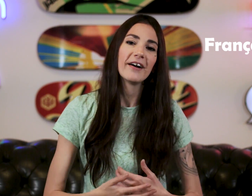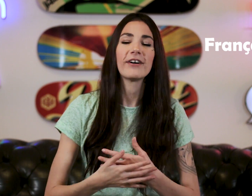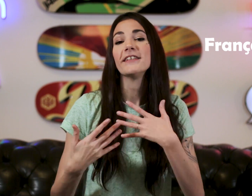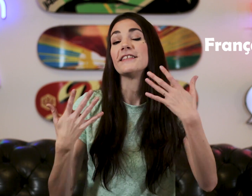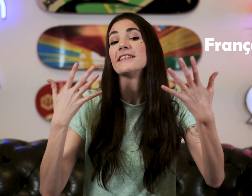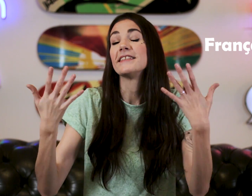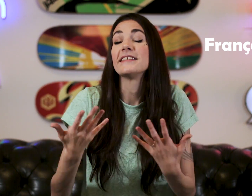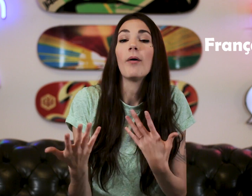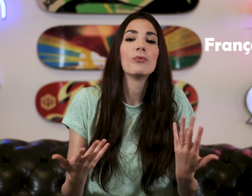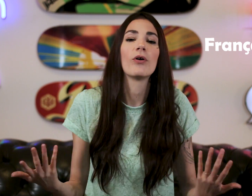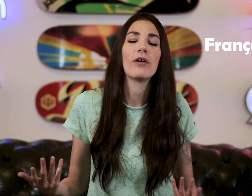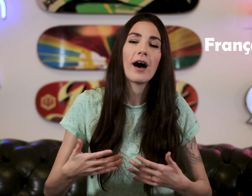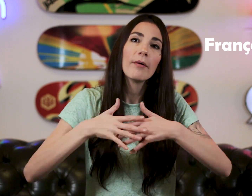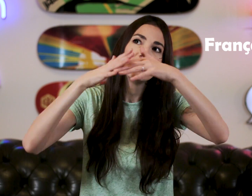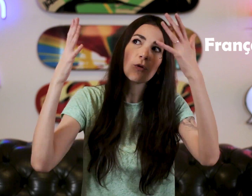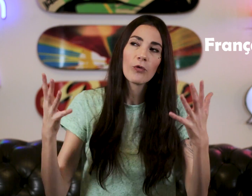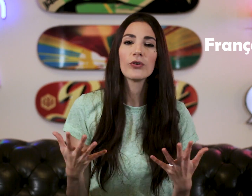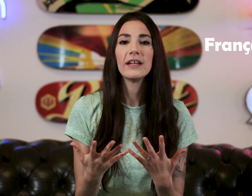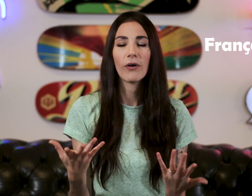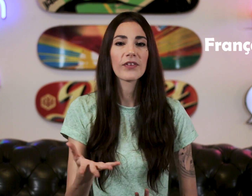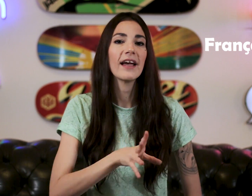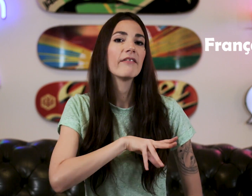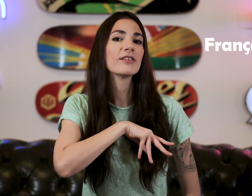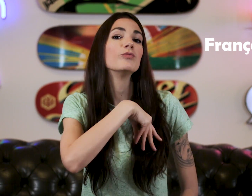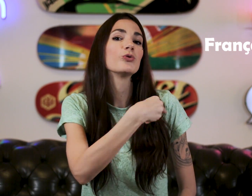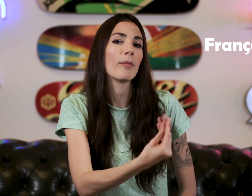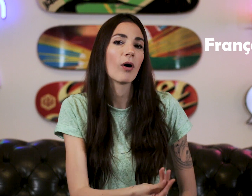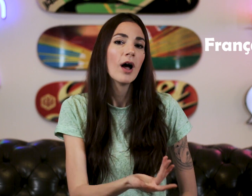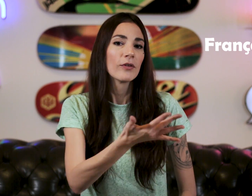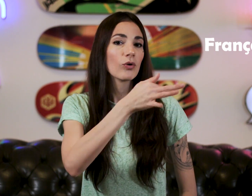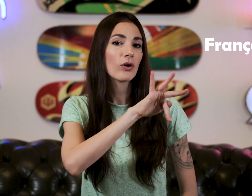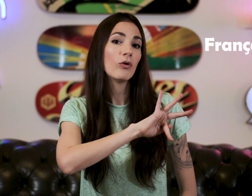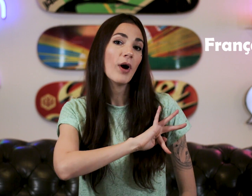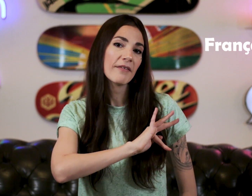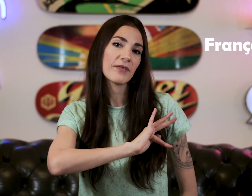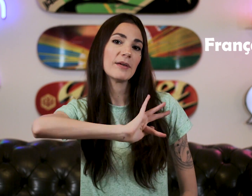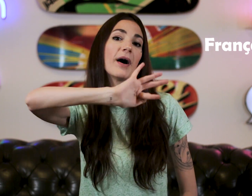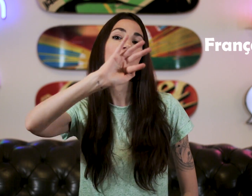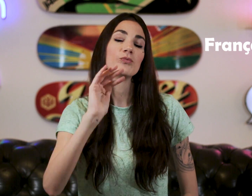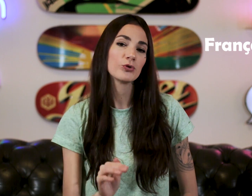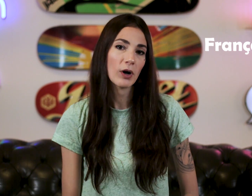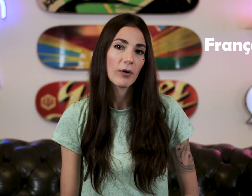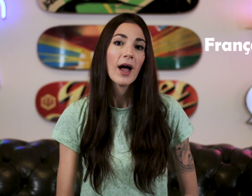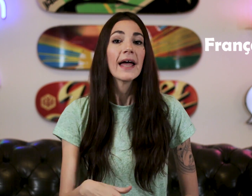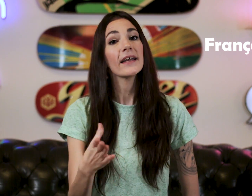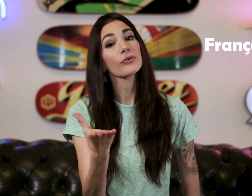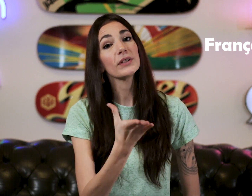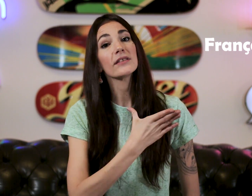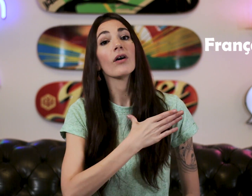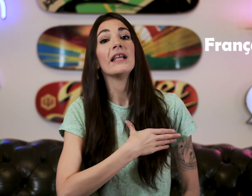Voilà, c'était ça pour... dans le monde, les Français avaient ce mouchoir blanc. Donc le F qui part du mouchoir blanc. Et ensuite, il a